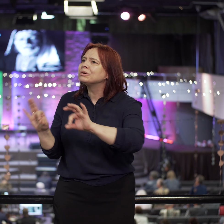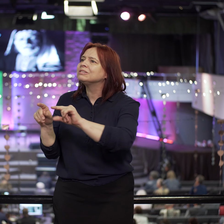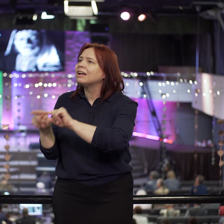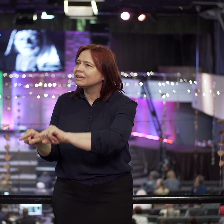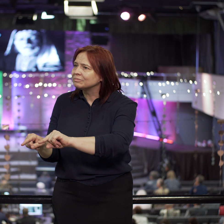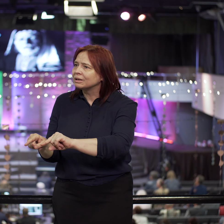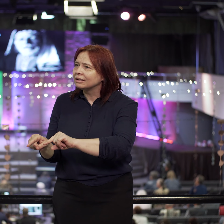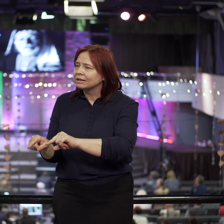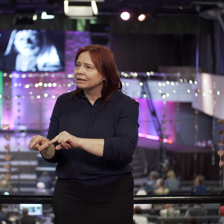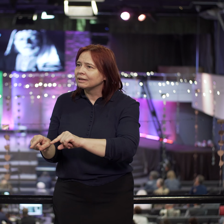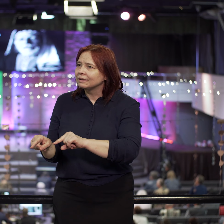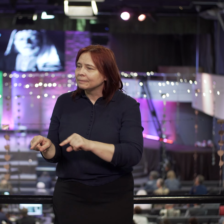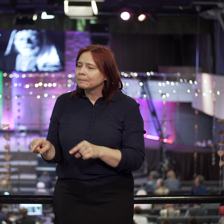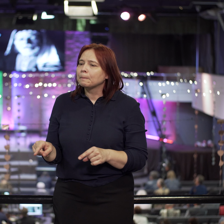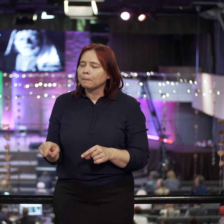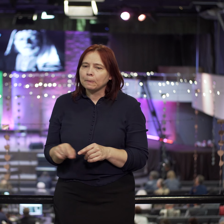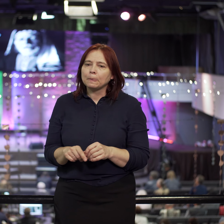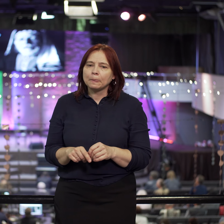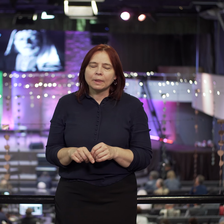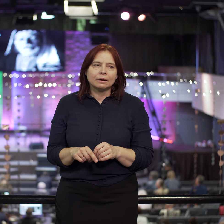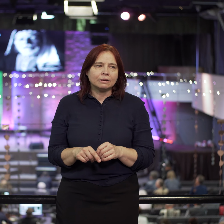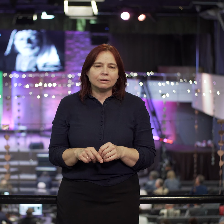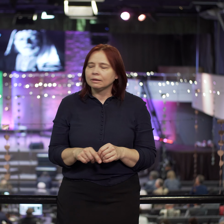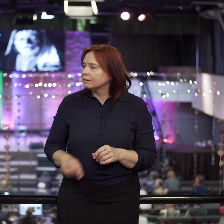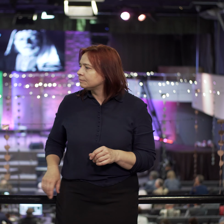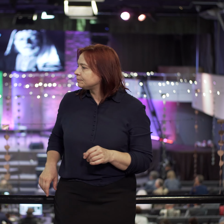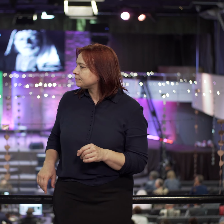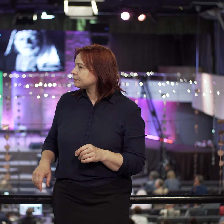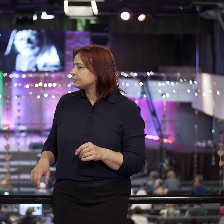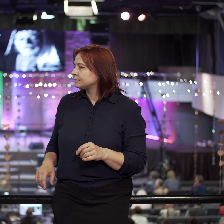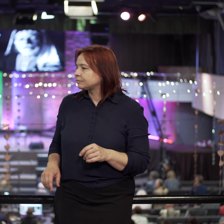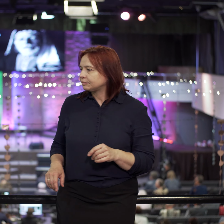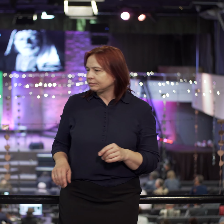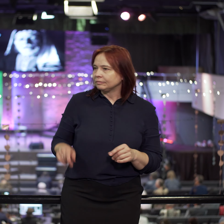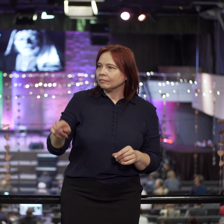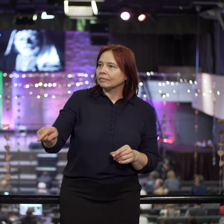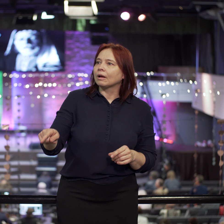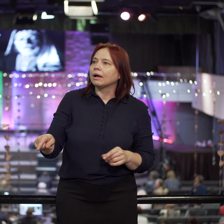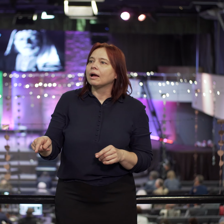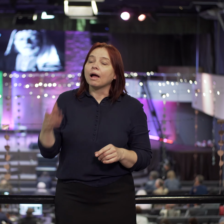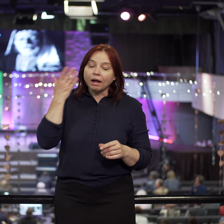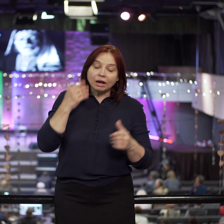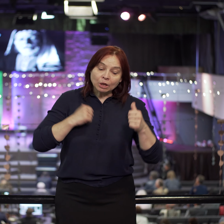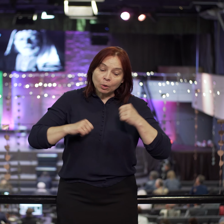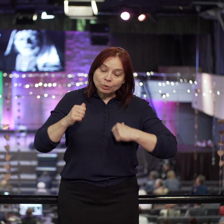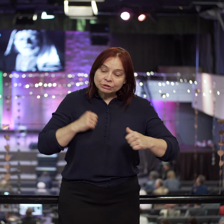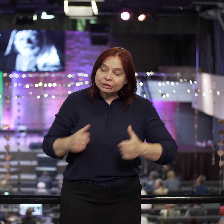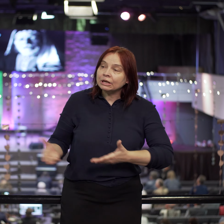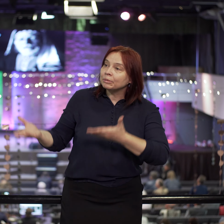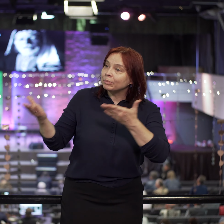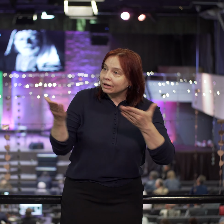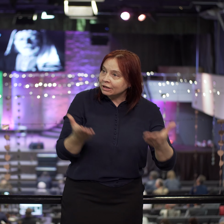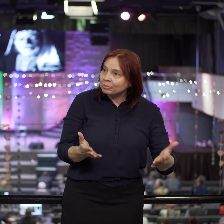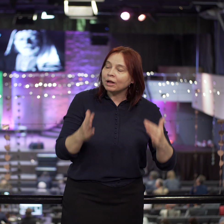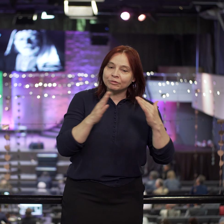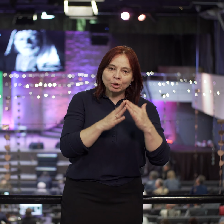Я искренне верю, что по иудейской традиции, знаете, когда учитель кого-то принимал в доме, ученики обычно